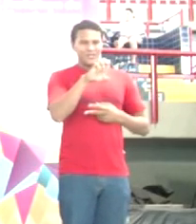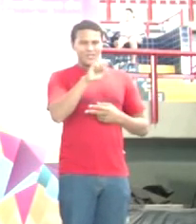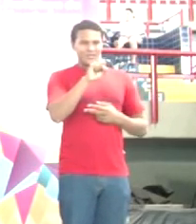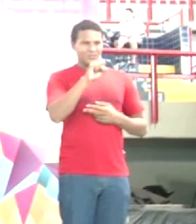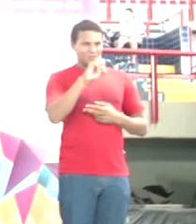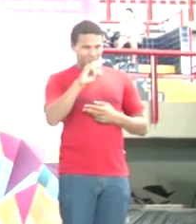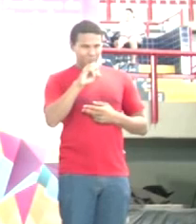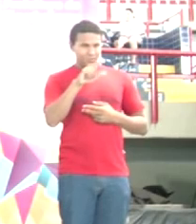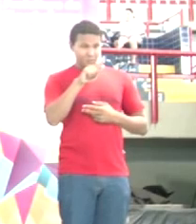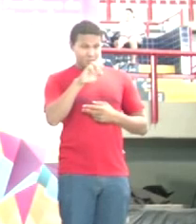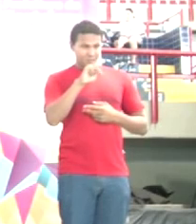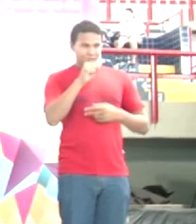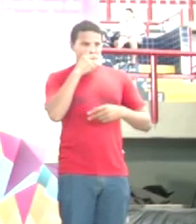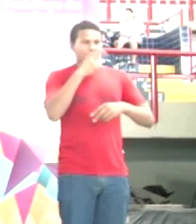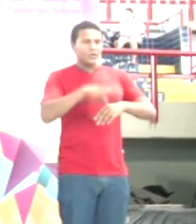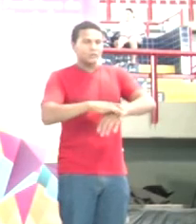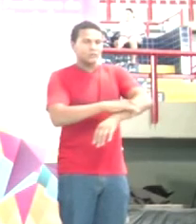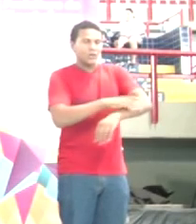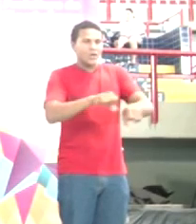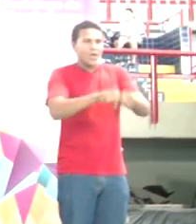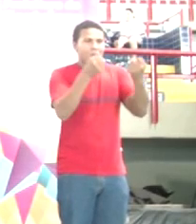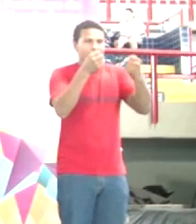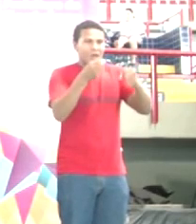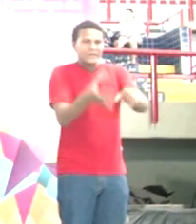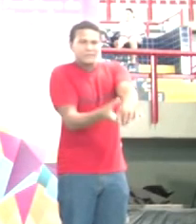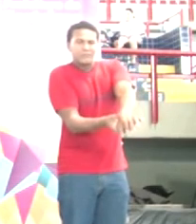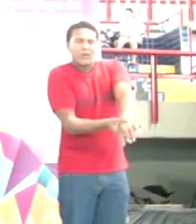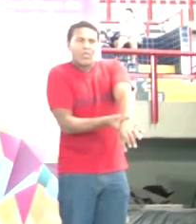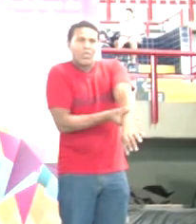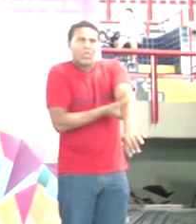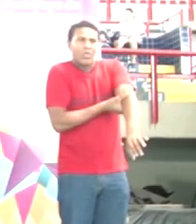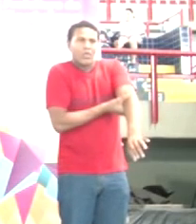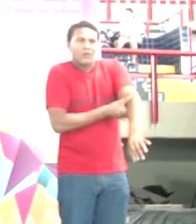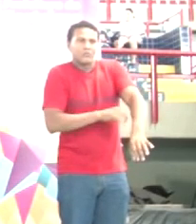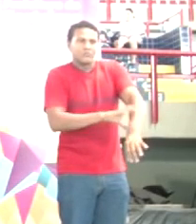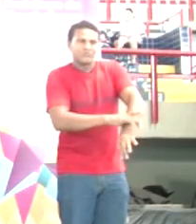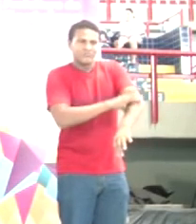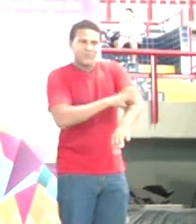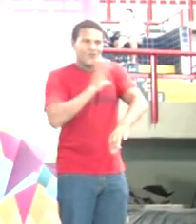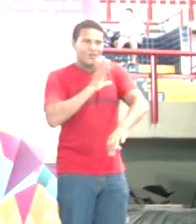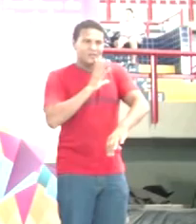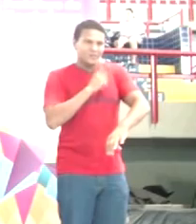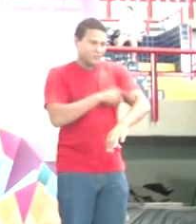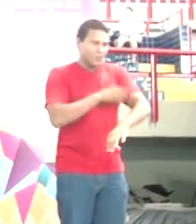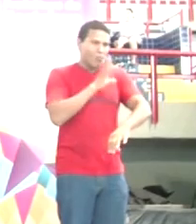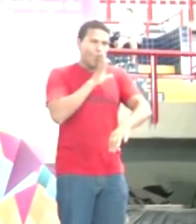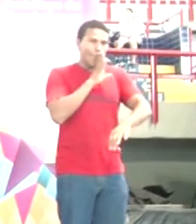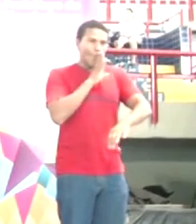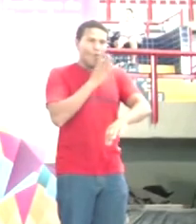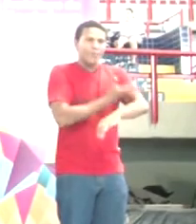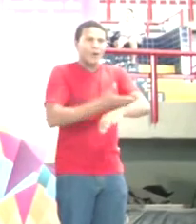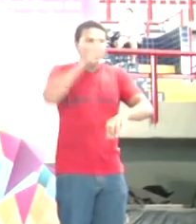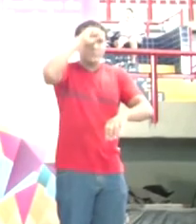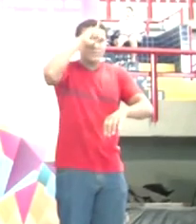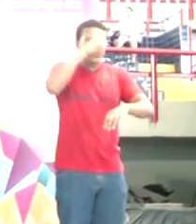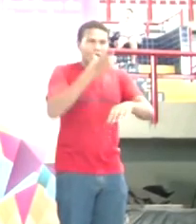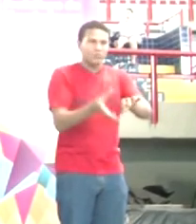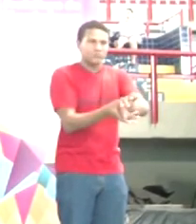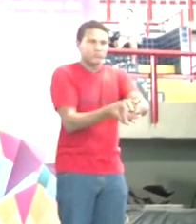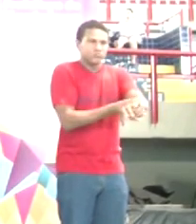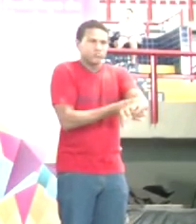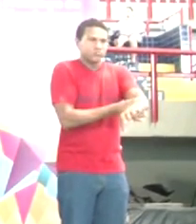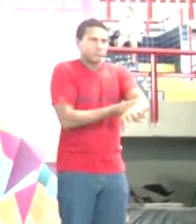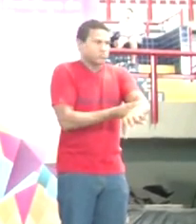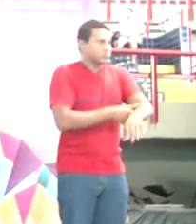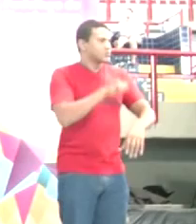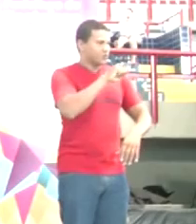é utilizado para fins agrícolas. Aí ele te deu uma segunda reação, onde eu tenho aí duas vezes o sulfito de